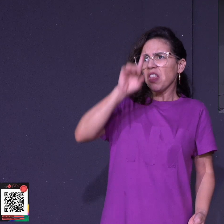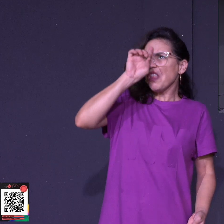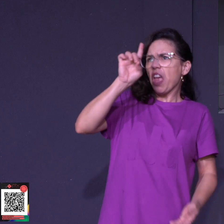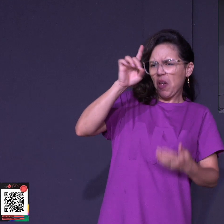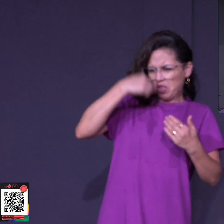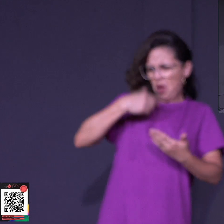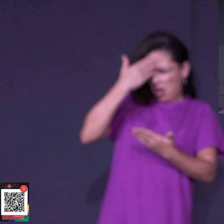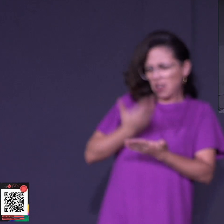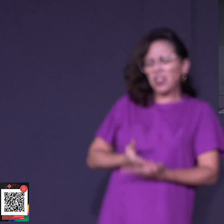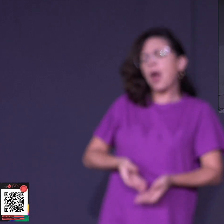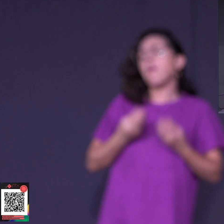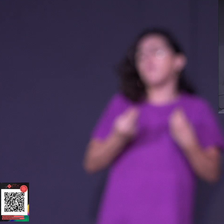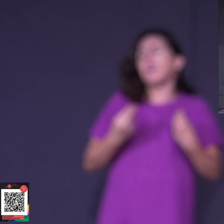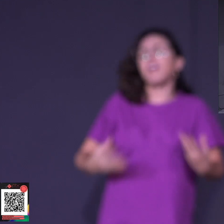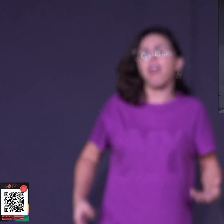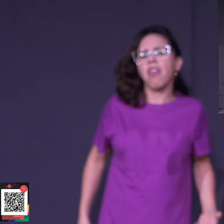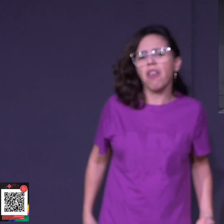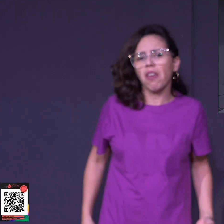Verso 19.